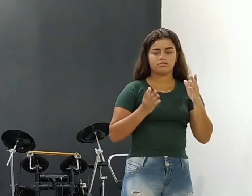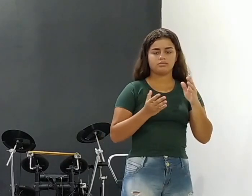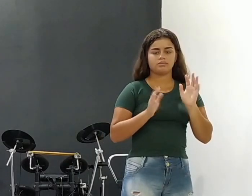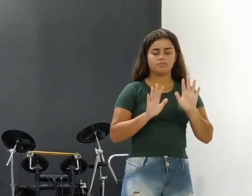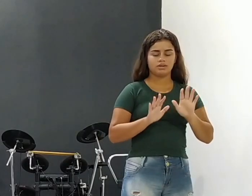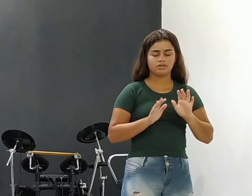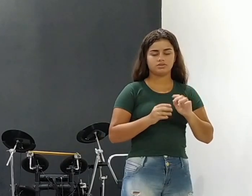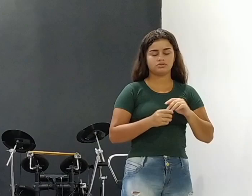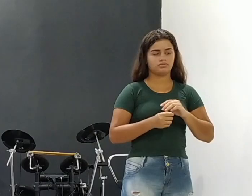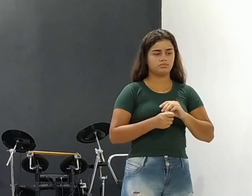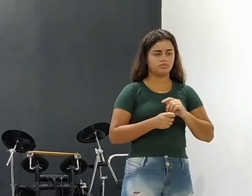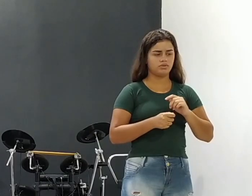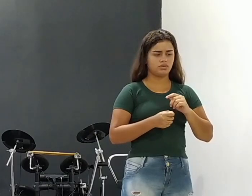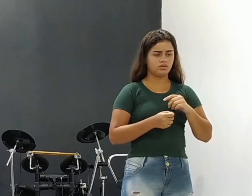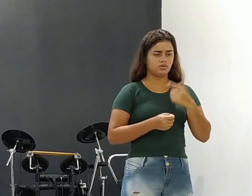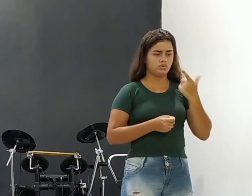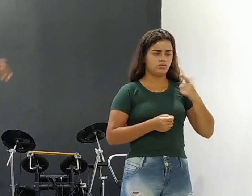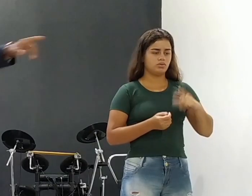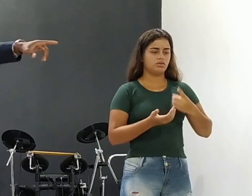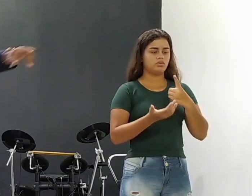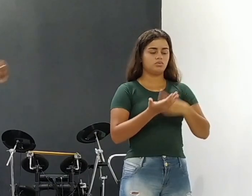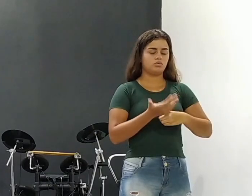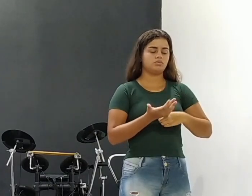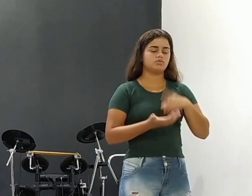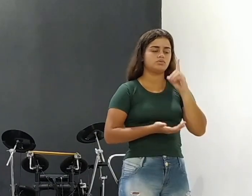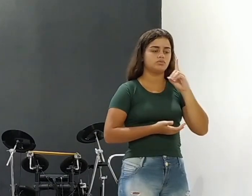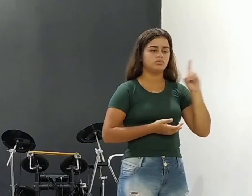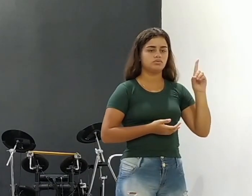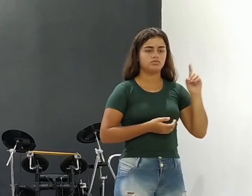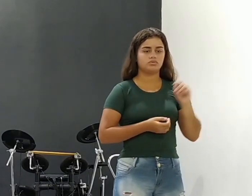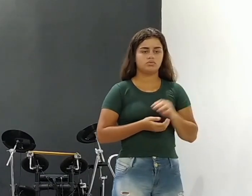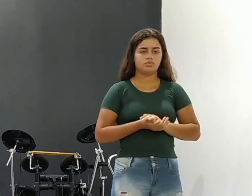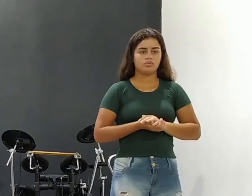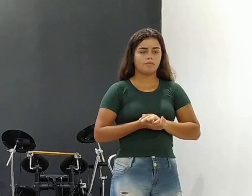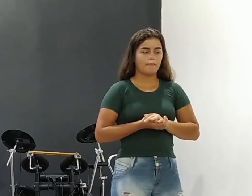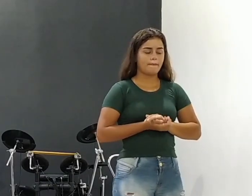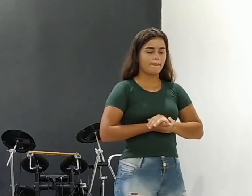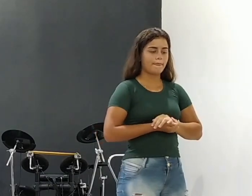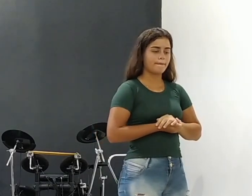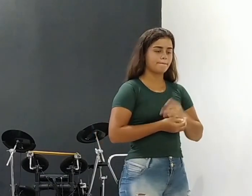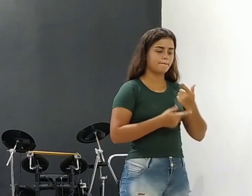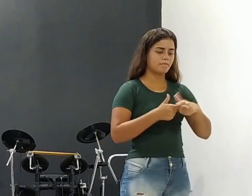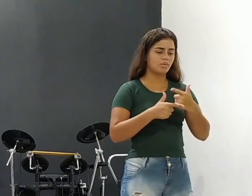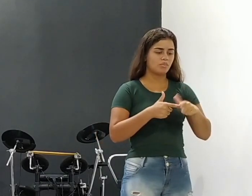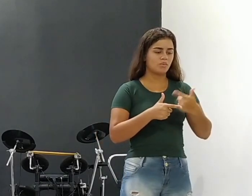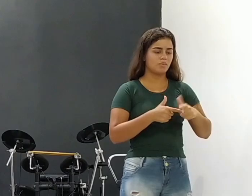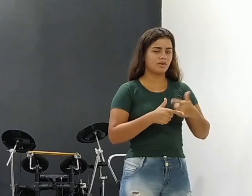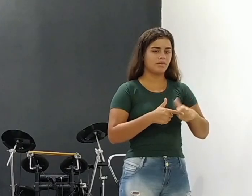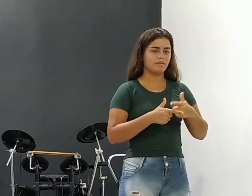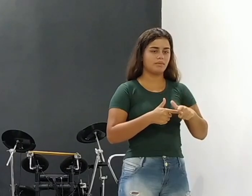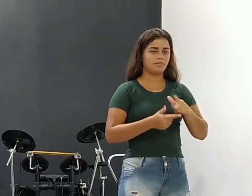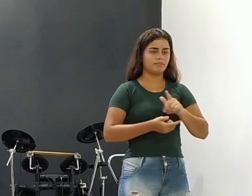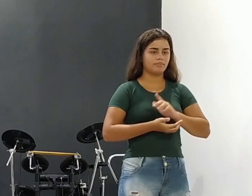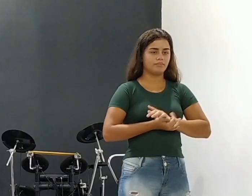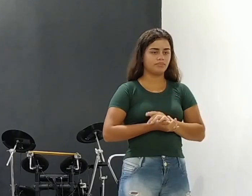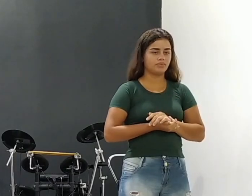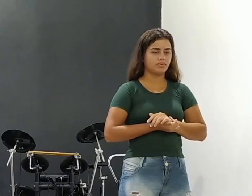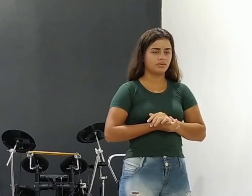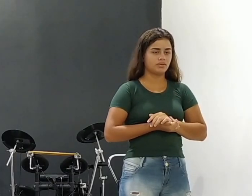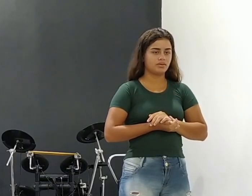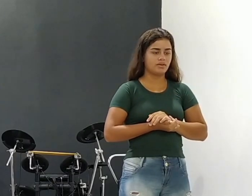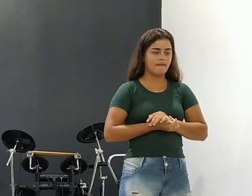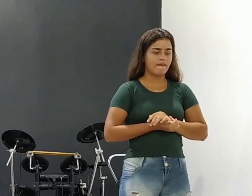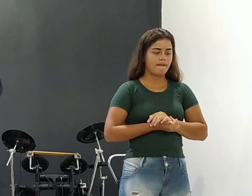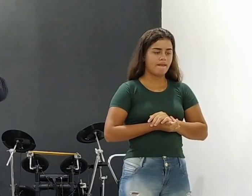comigo. O meu povo quer ver muralha cair, mas não quer tirar a sandália dos pés. Mas não entende